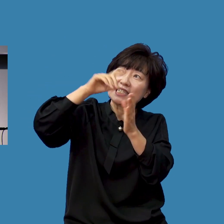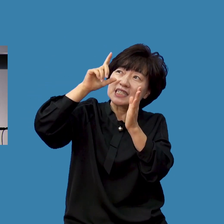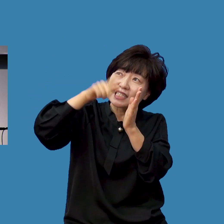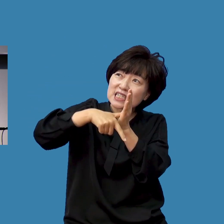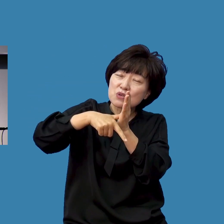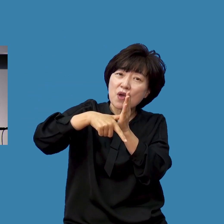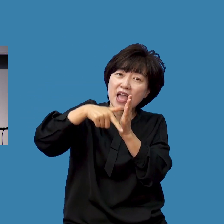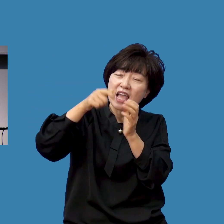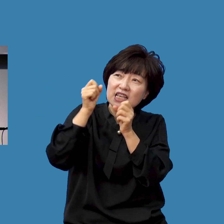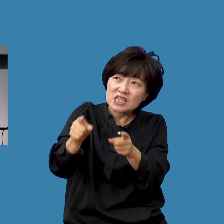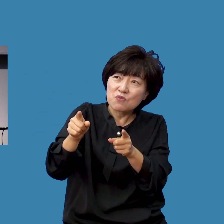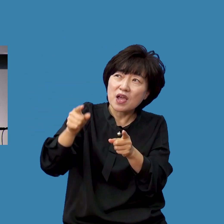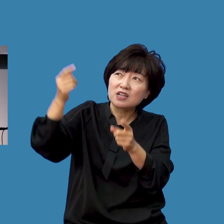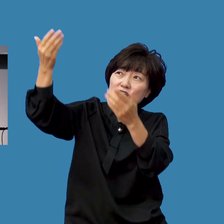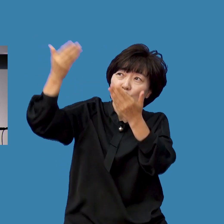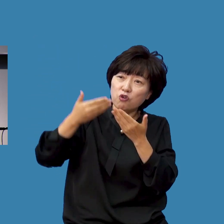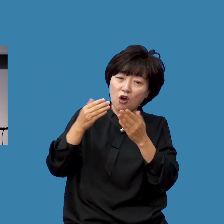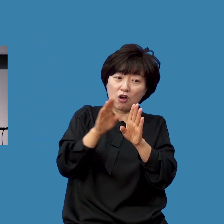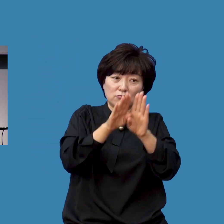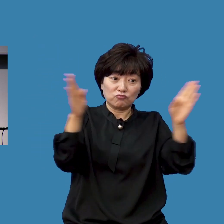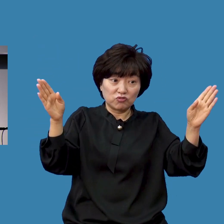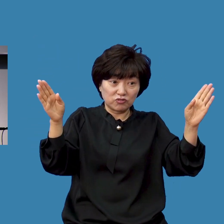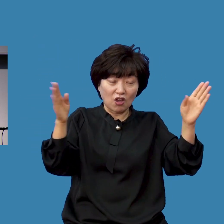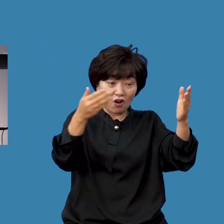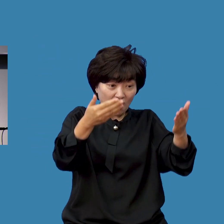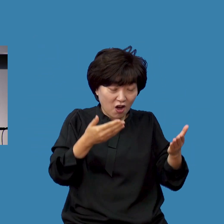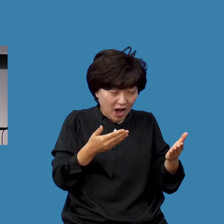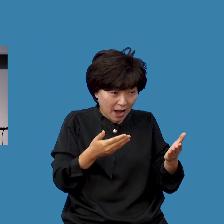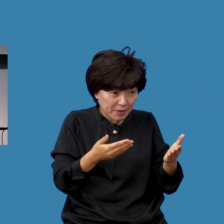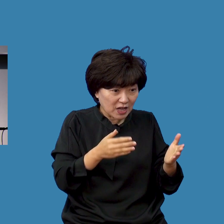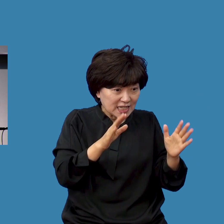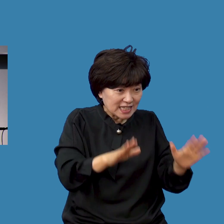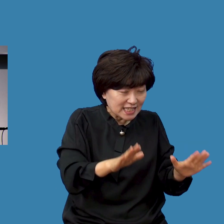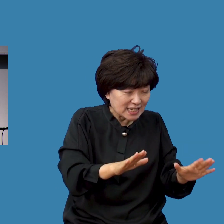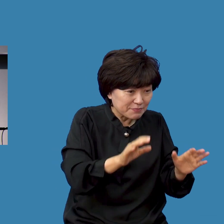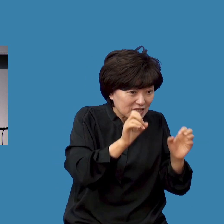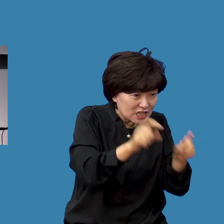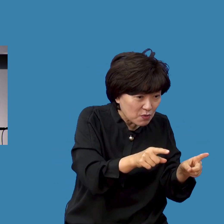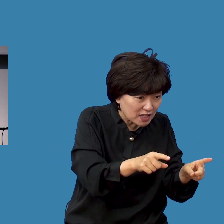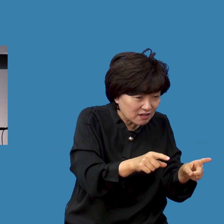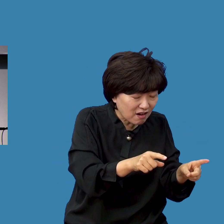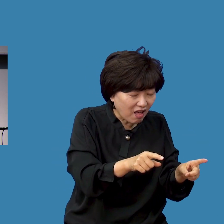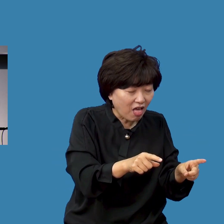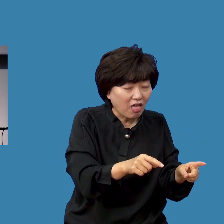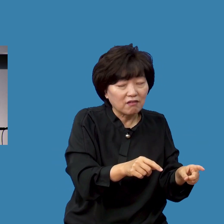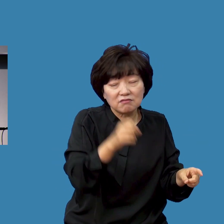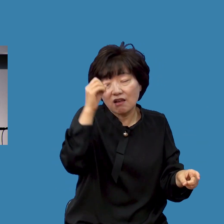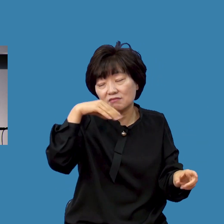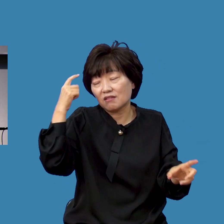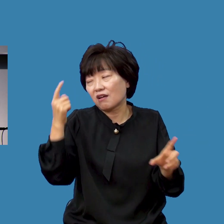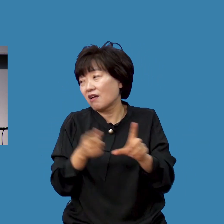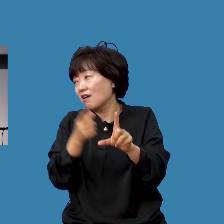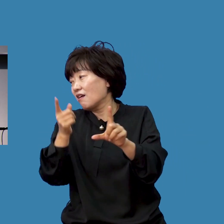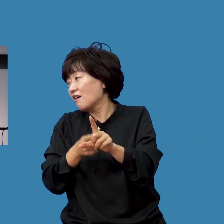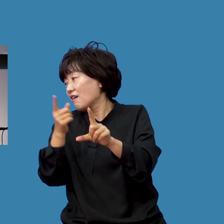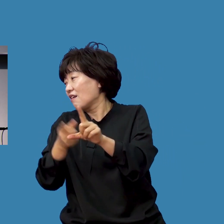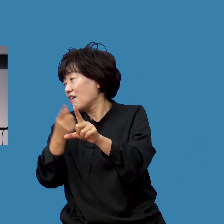하나님께서 무언가를 심을 수 있는 기회의 문들을 열고 계시다면 이 기회들을 헛되이 흘려보내지